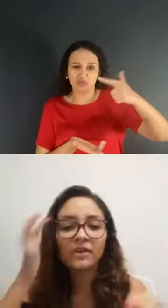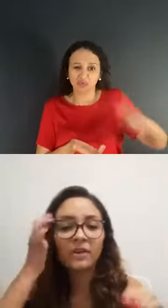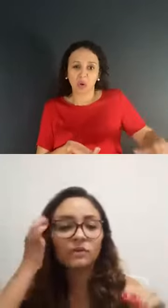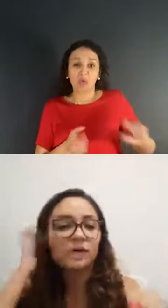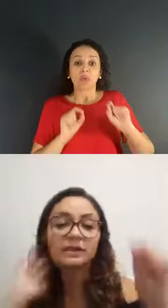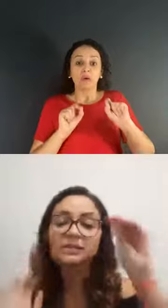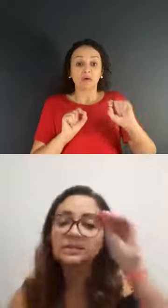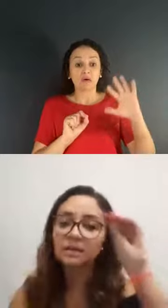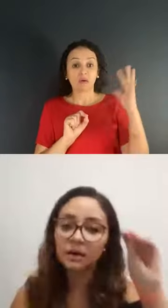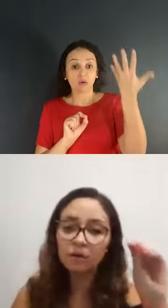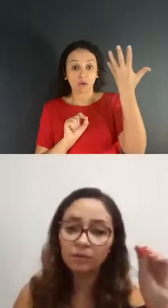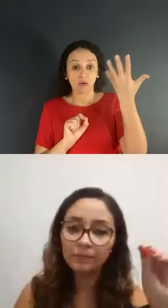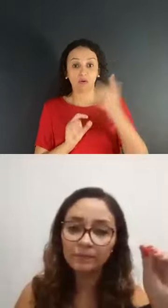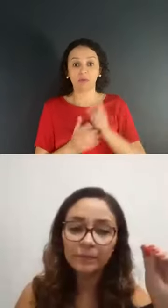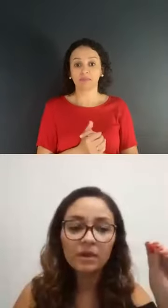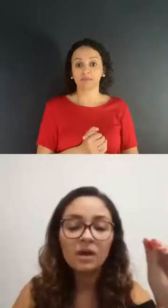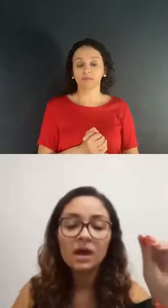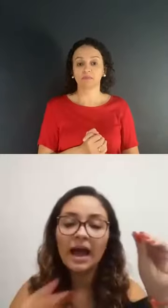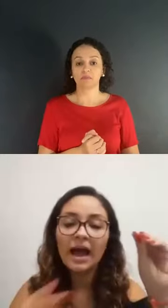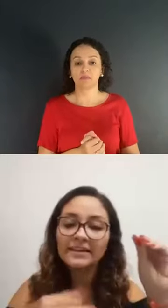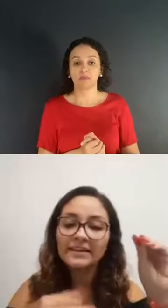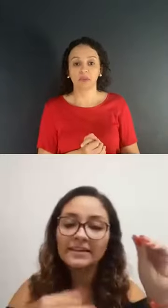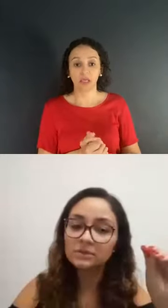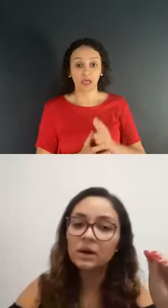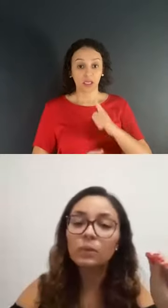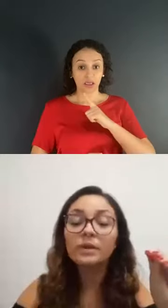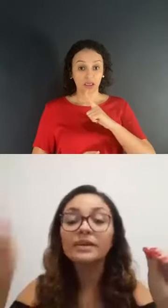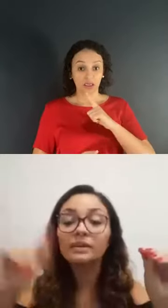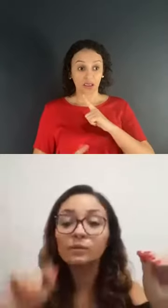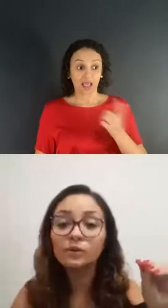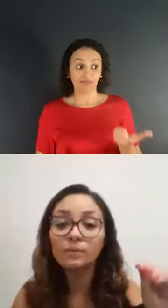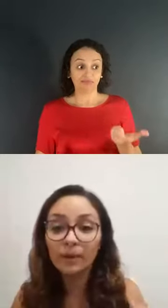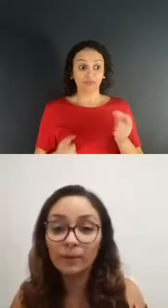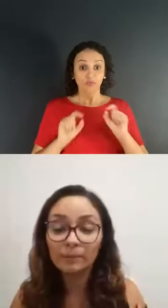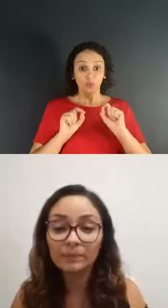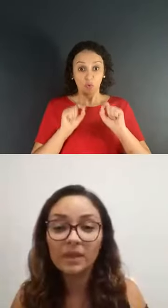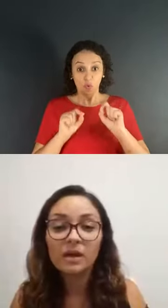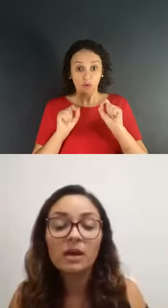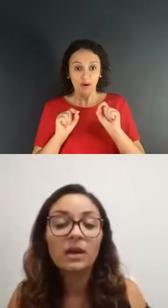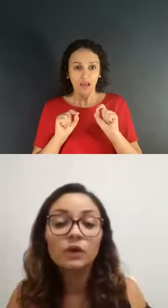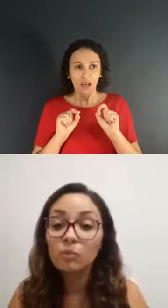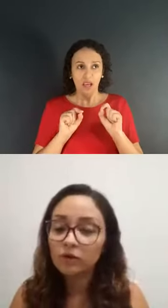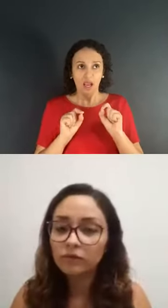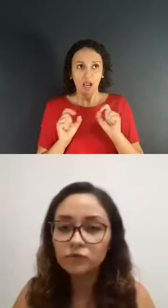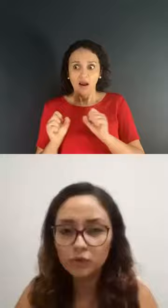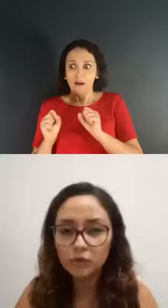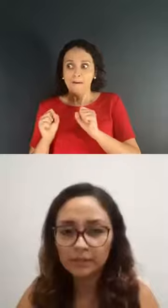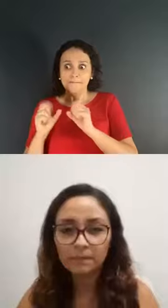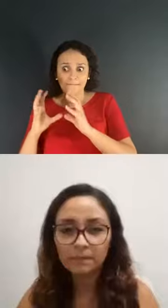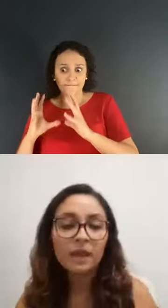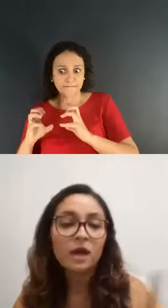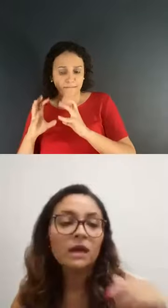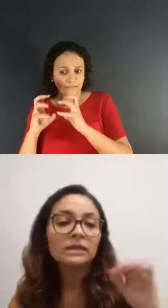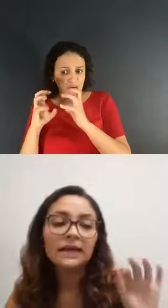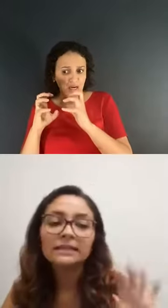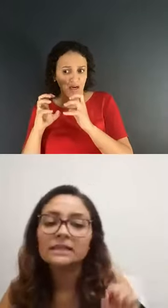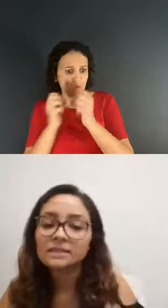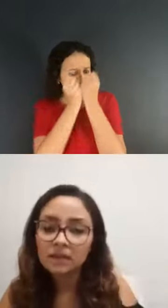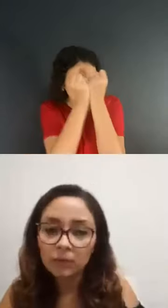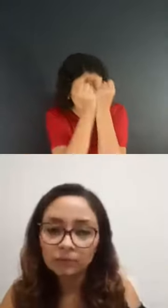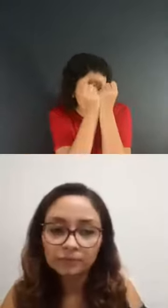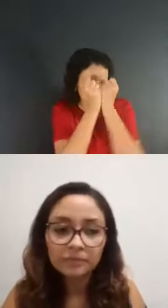ele é feito da tensão, a explosão e a lua de mel. E como que funciona?